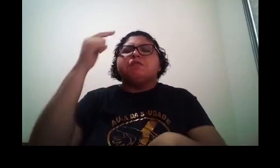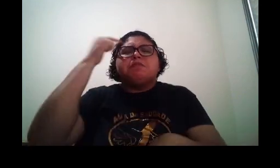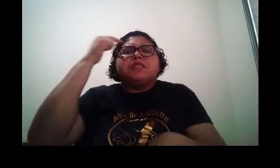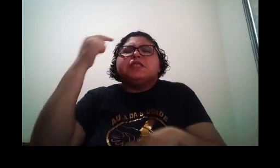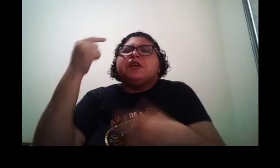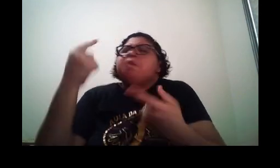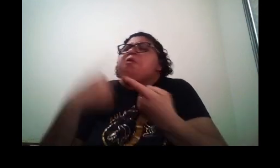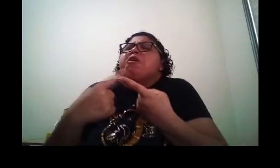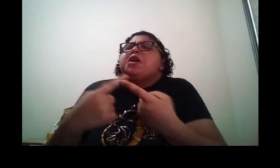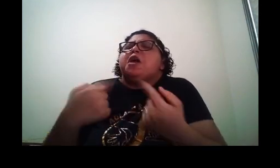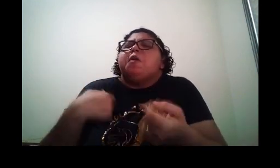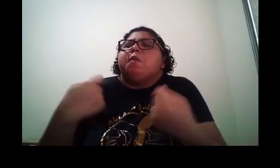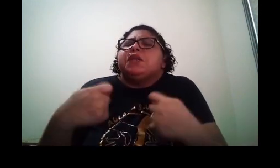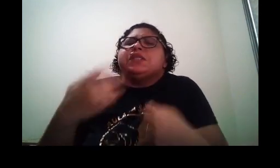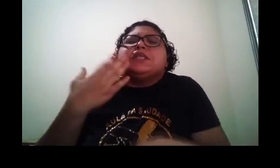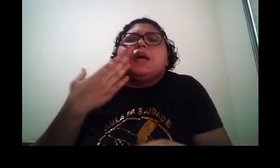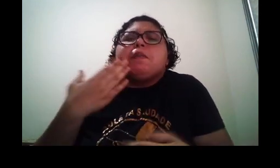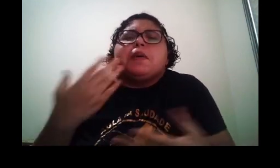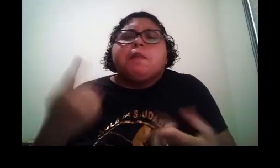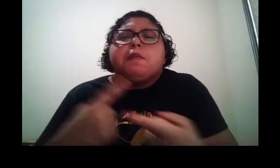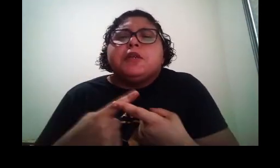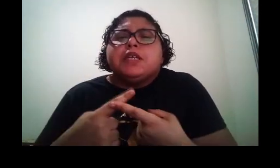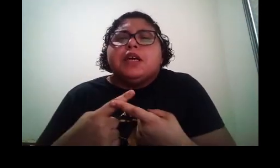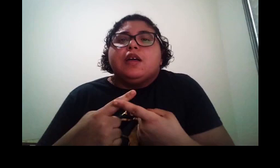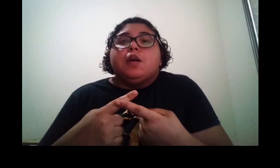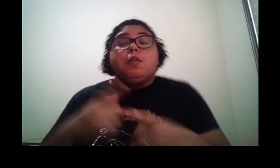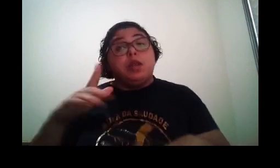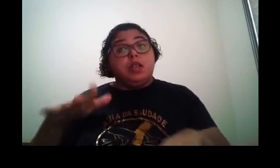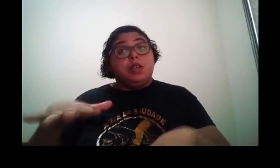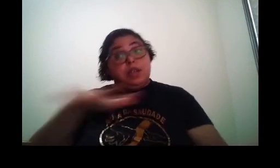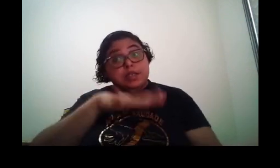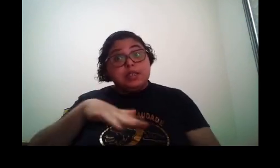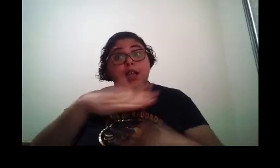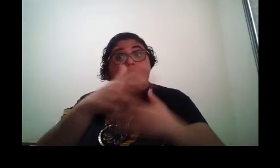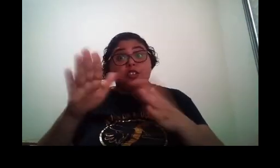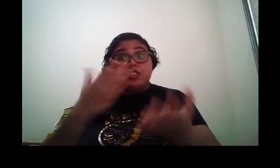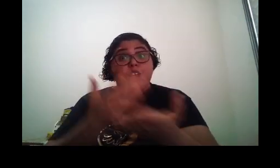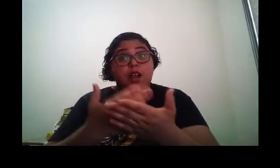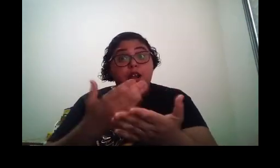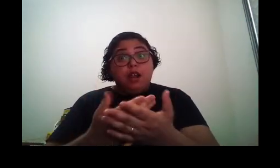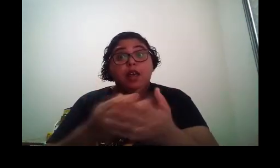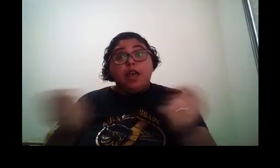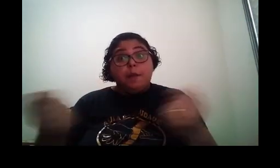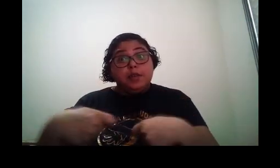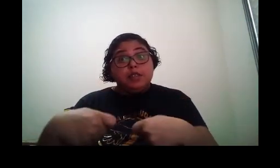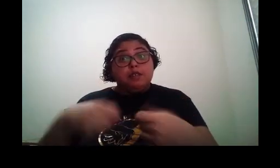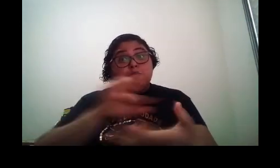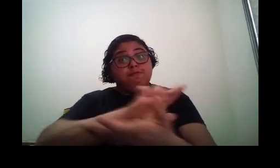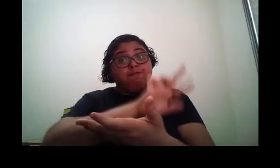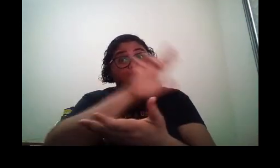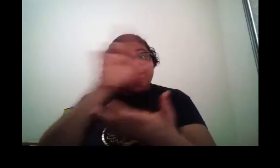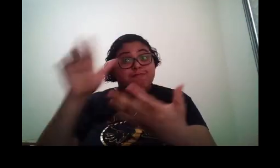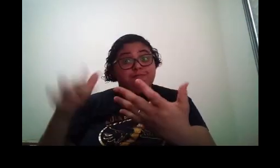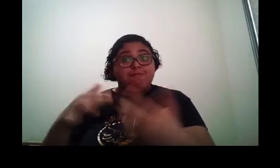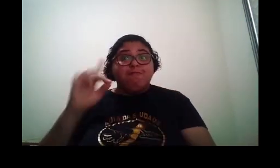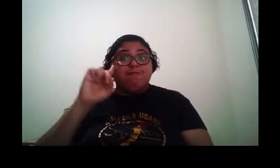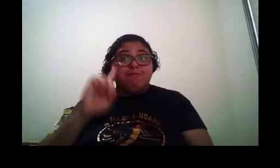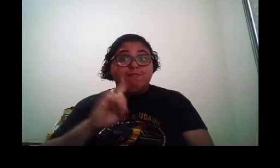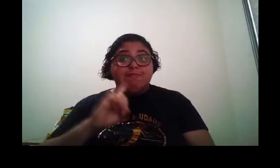enquanto professor, por que eu preciso ter conhecimento disso? Porque na sala de aula eu vou lidar com essa diversidade. Tem aquele surdo